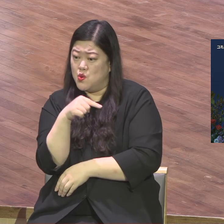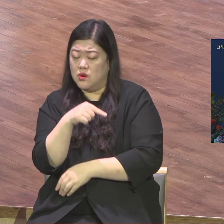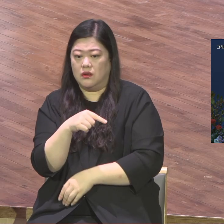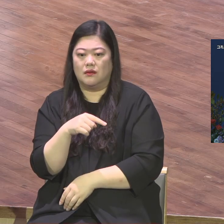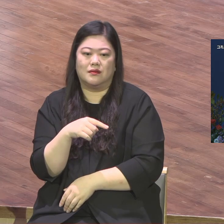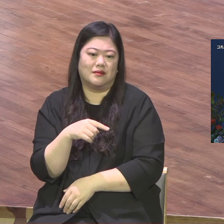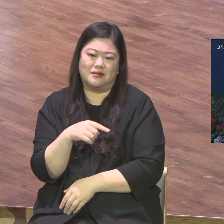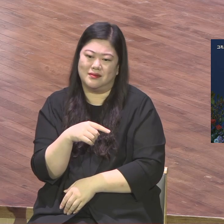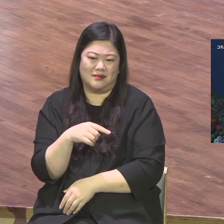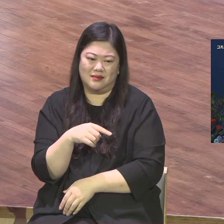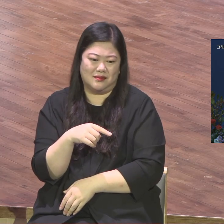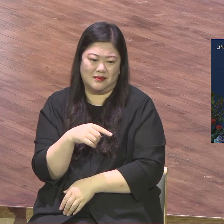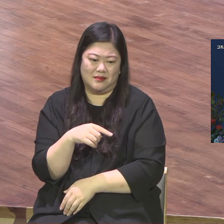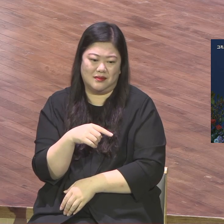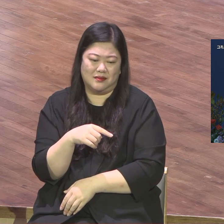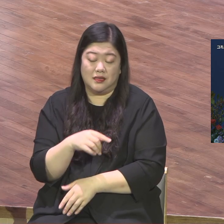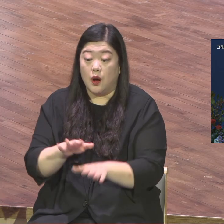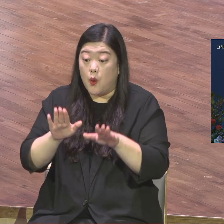비밀을 맡은 자예요.